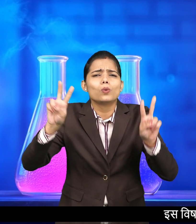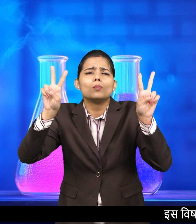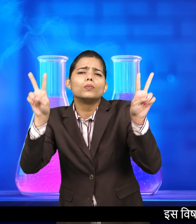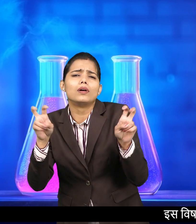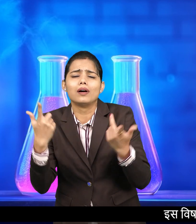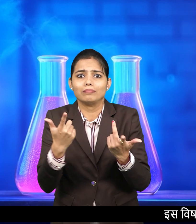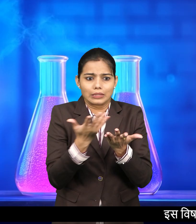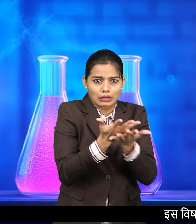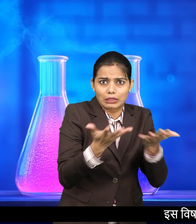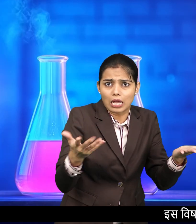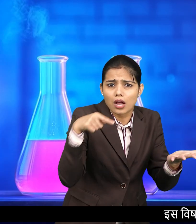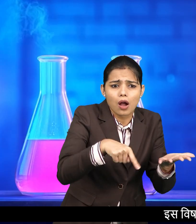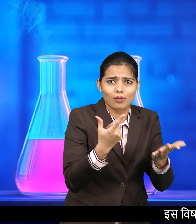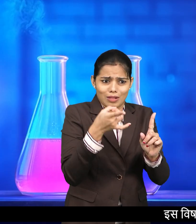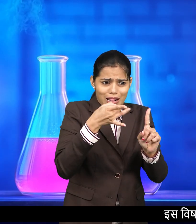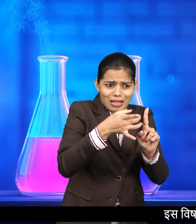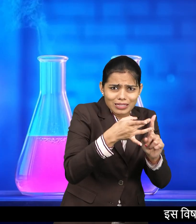इस विषय को पढ़ने के बाद आप